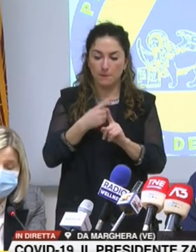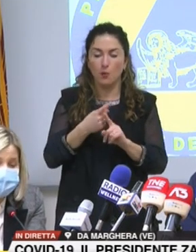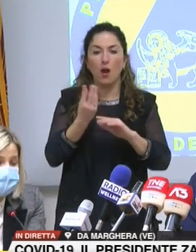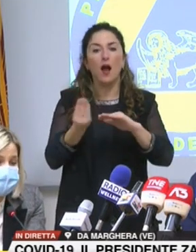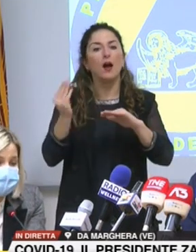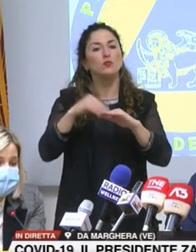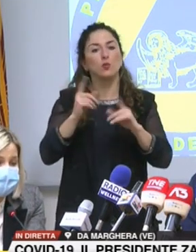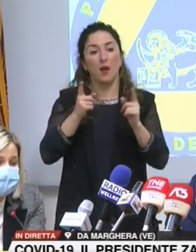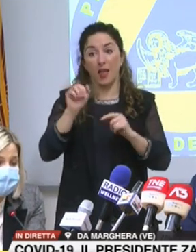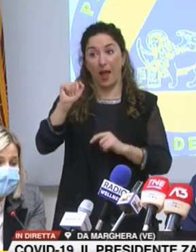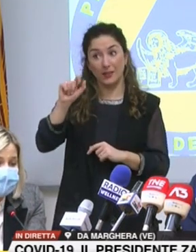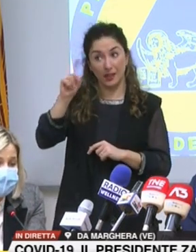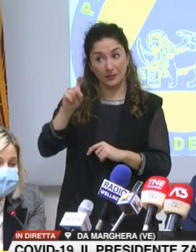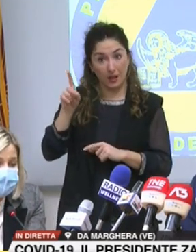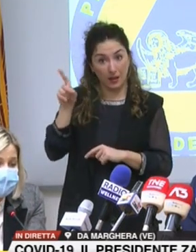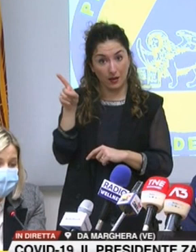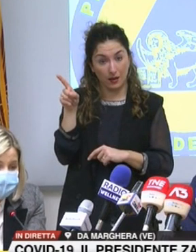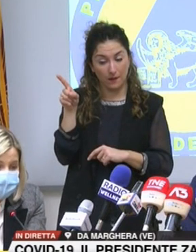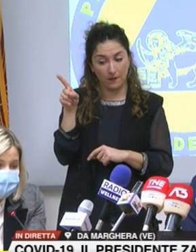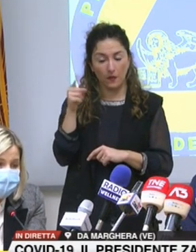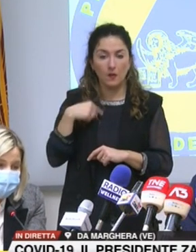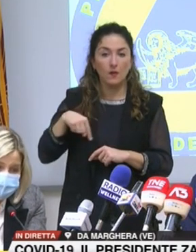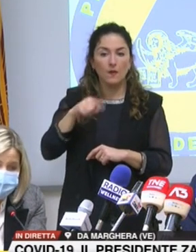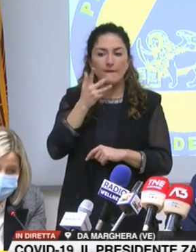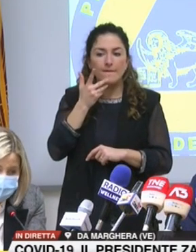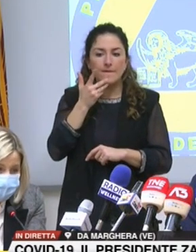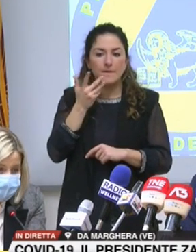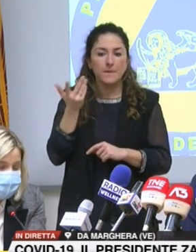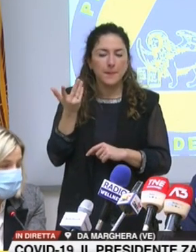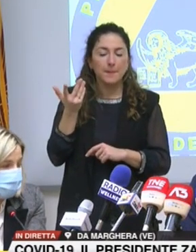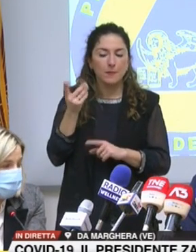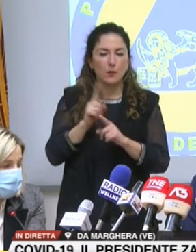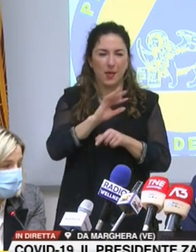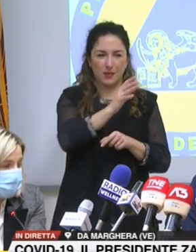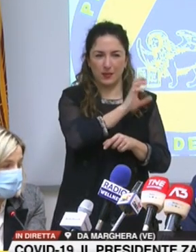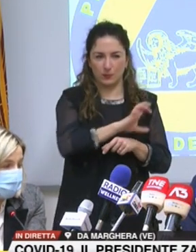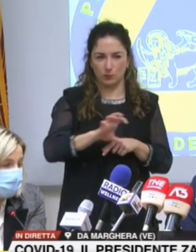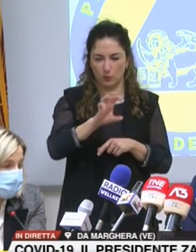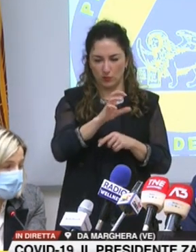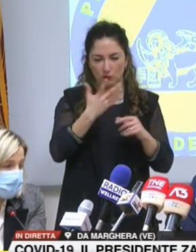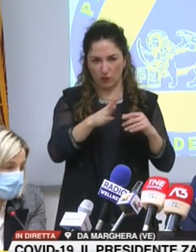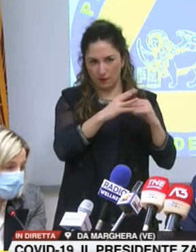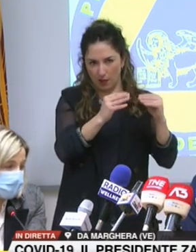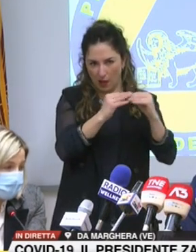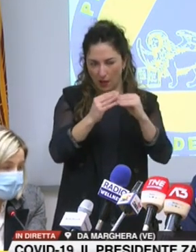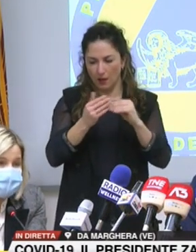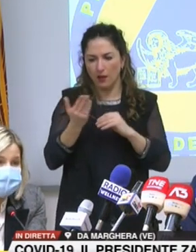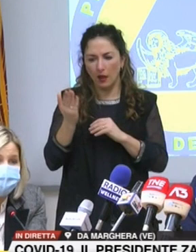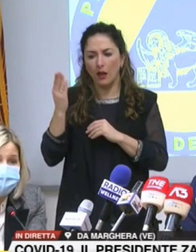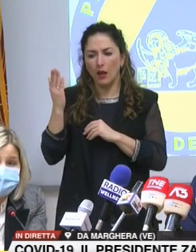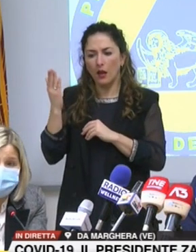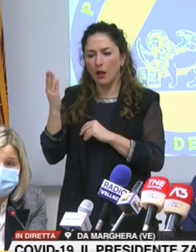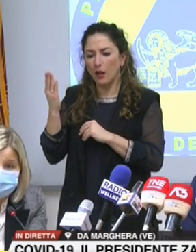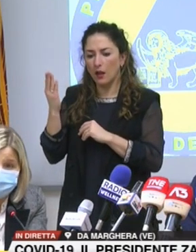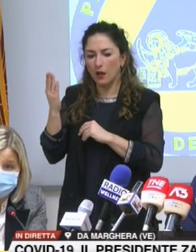noi per AstraZeneca vorremmo, come stanno facendo anche altre regioni, utilizzare anche e avvalersi